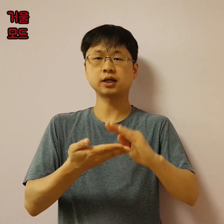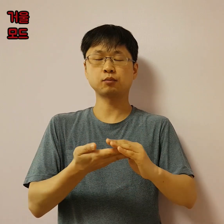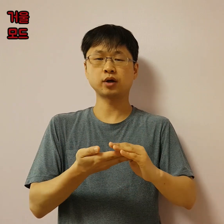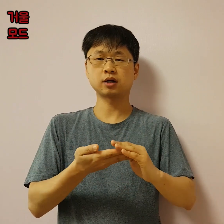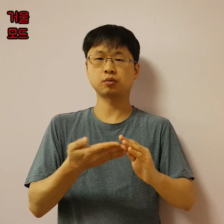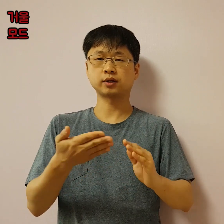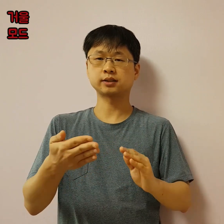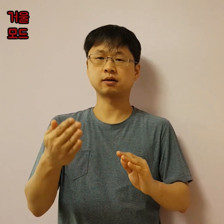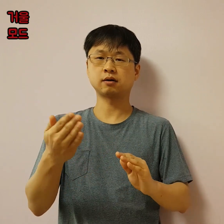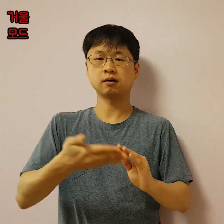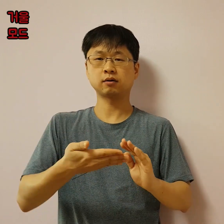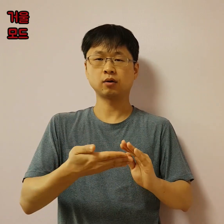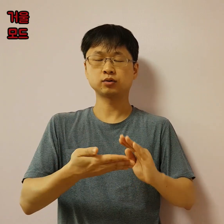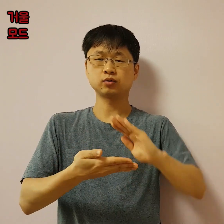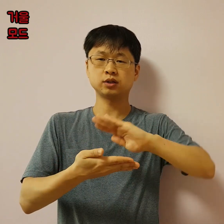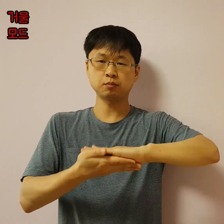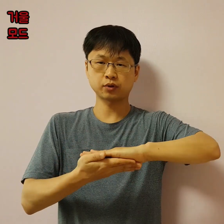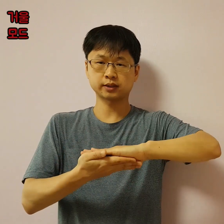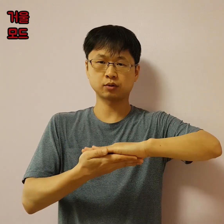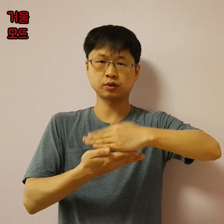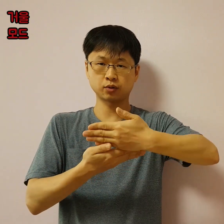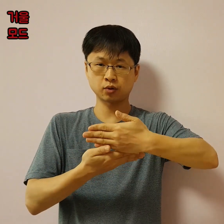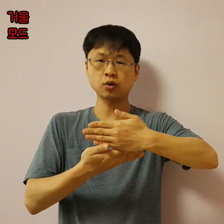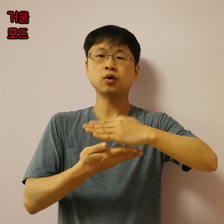통장의 모양을 본따서 손을 옆으로 해서 위로